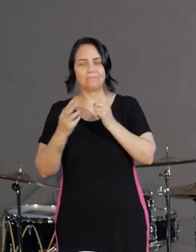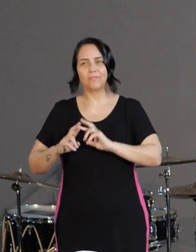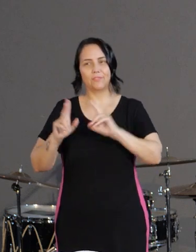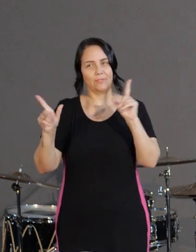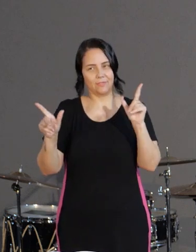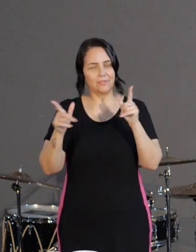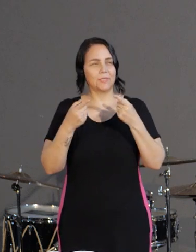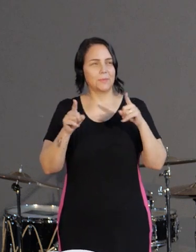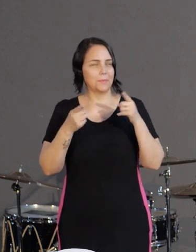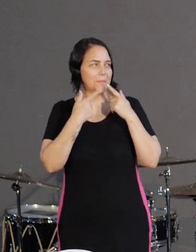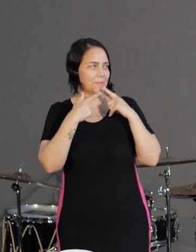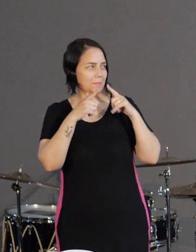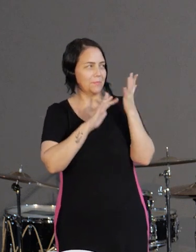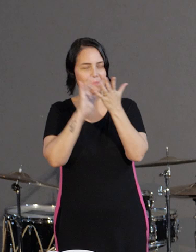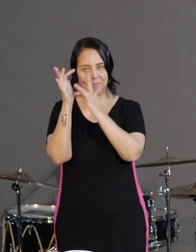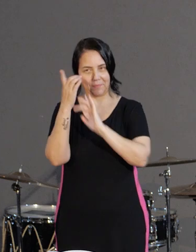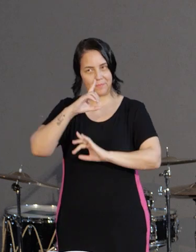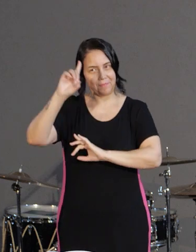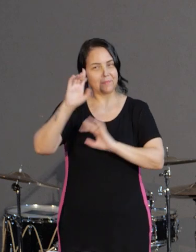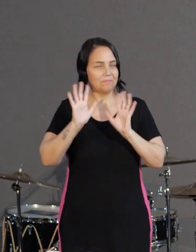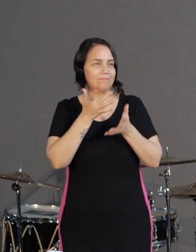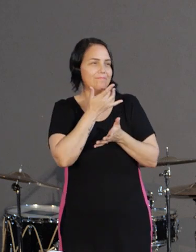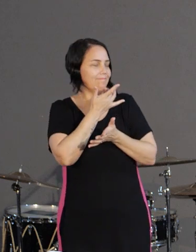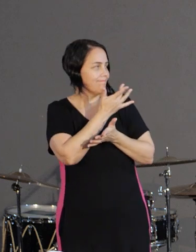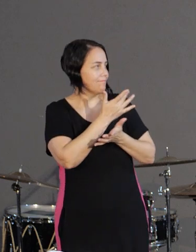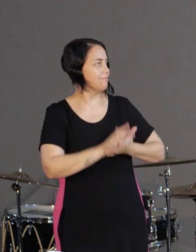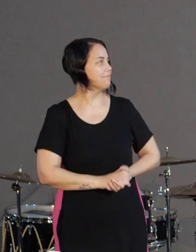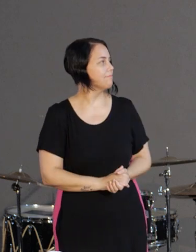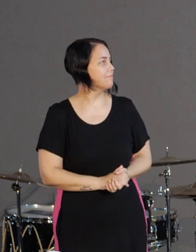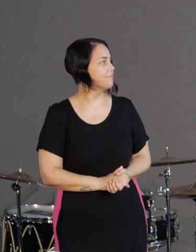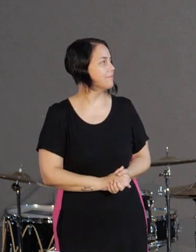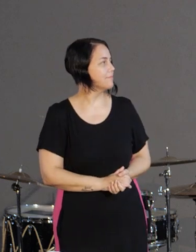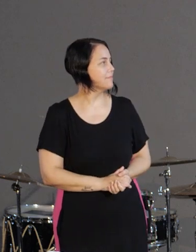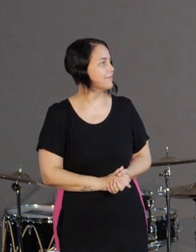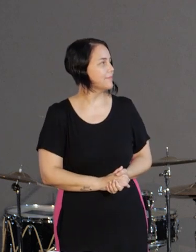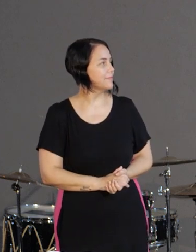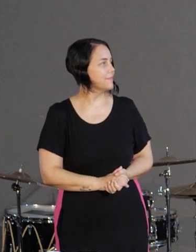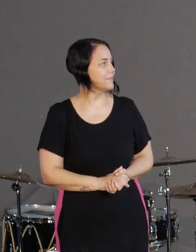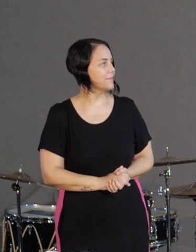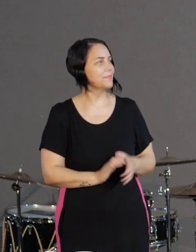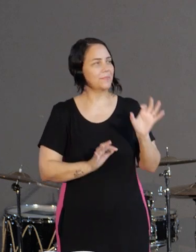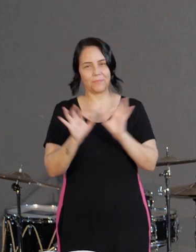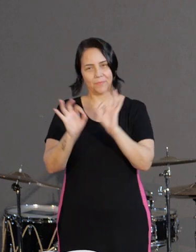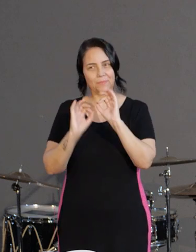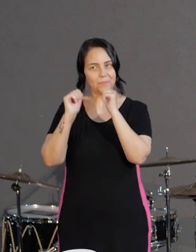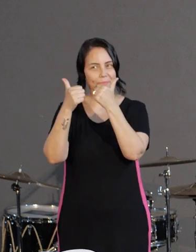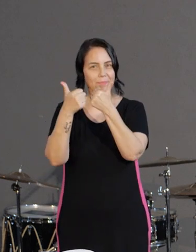mundo gospel que ele já está um pouco na mão agora. Ele só vai se arrumar rapidinho aqui,